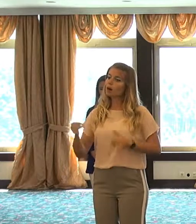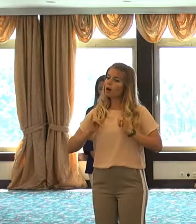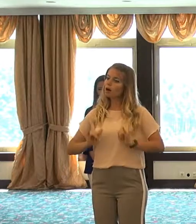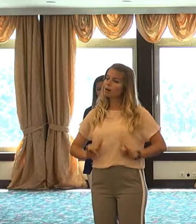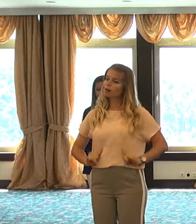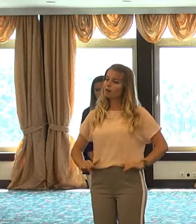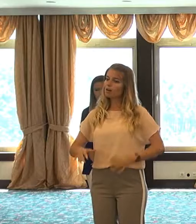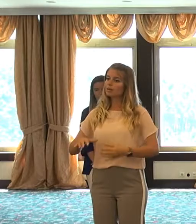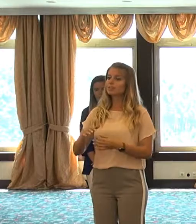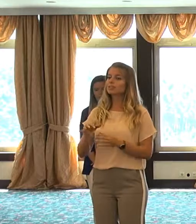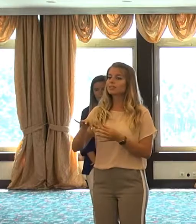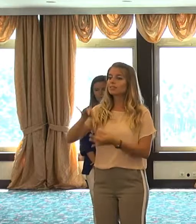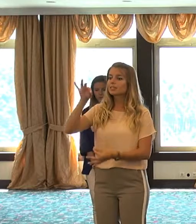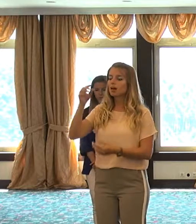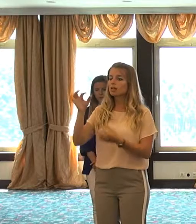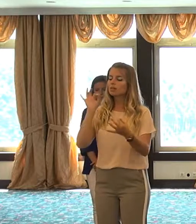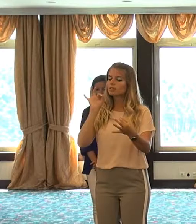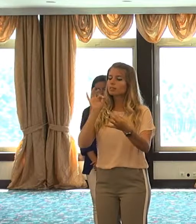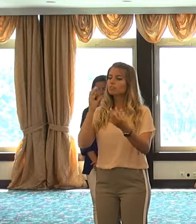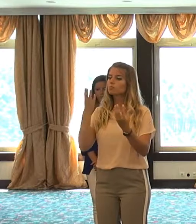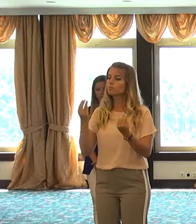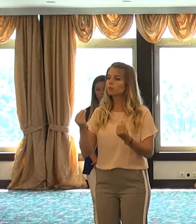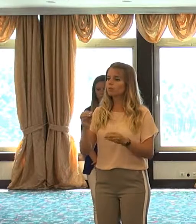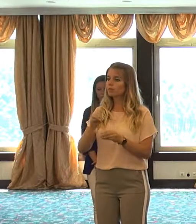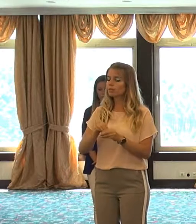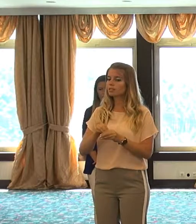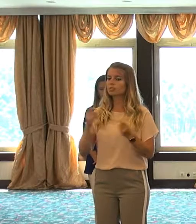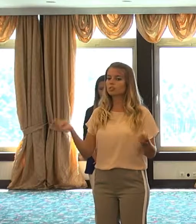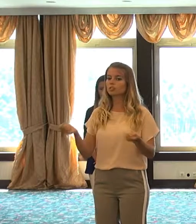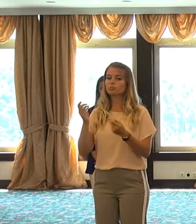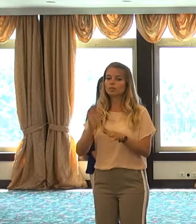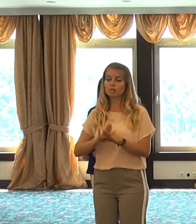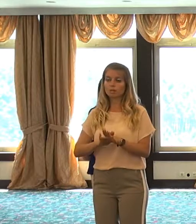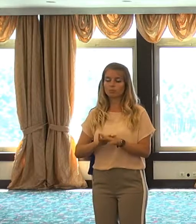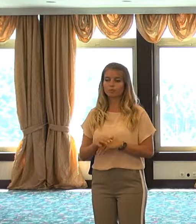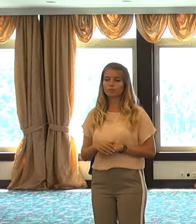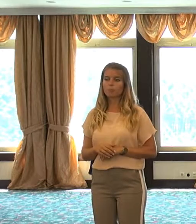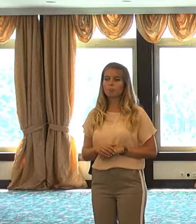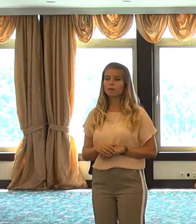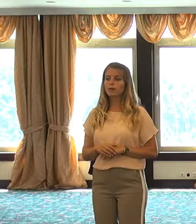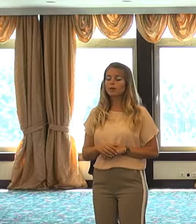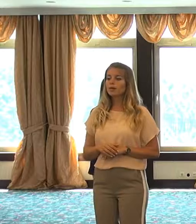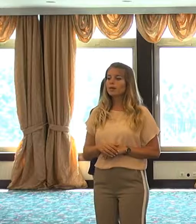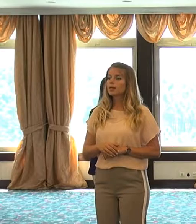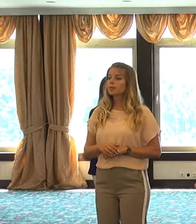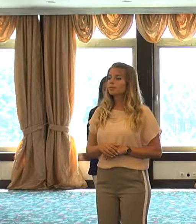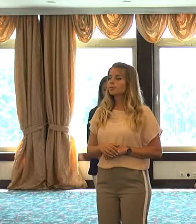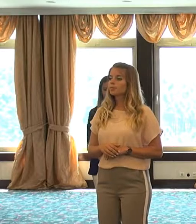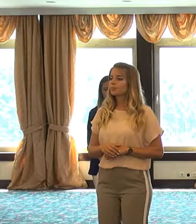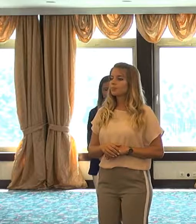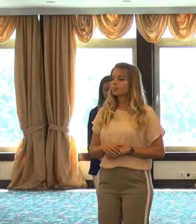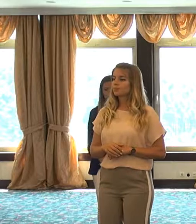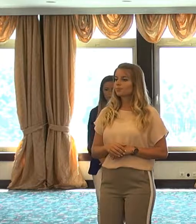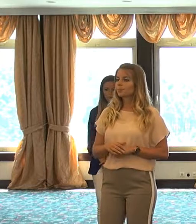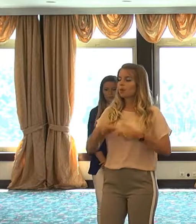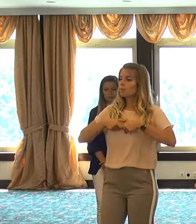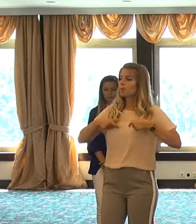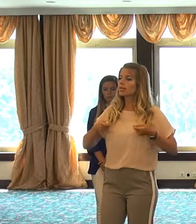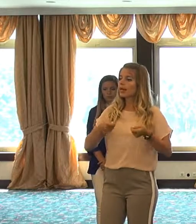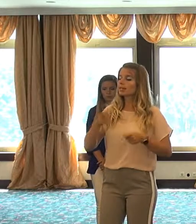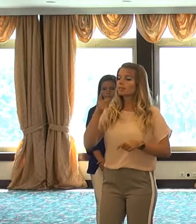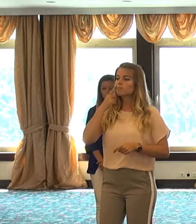geçirmesi için bir takım indirimler sağladık. Ek hizmetler sağladık. Yine önemli ayaklardan birisi Milli Eğitim Bakanlığı Fatih Projesi'ydi.